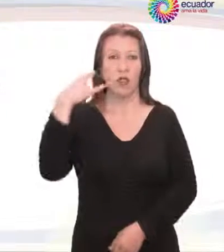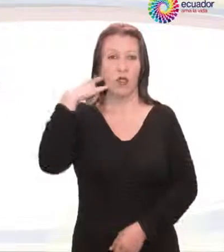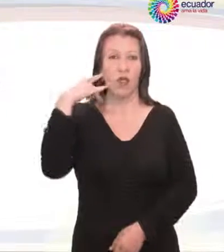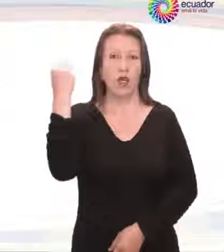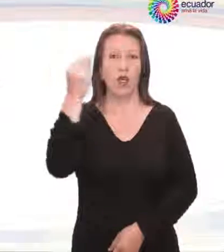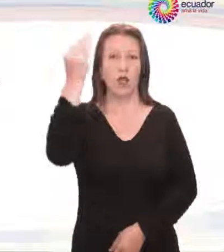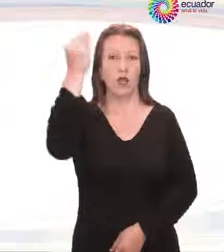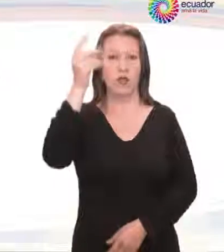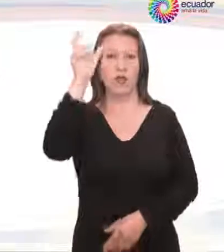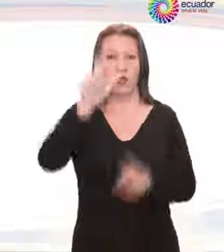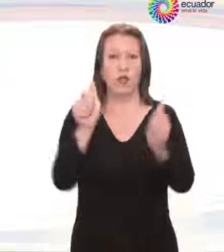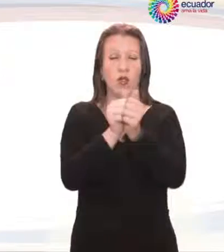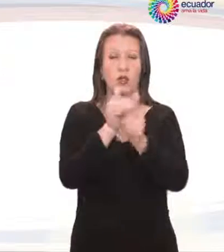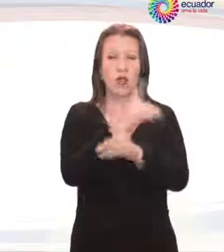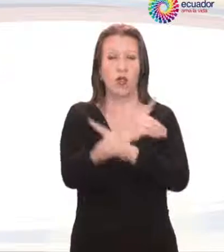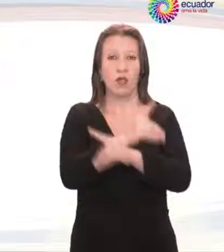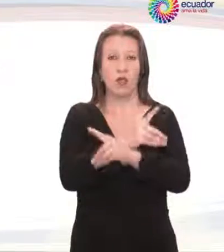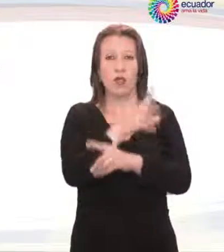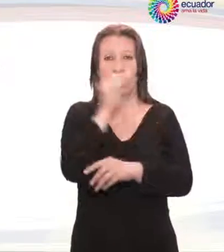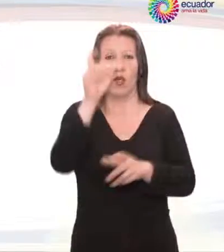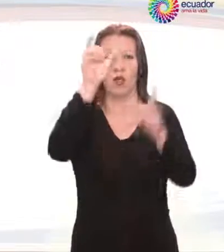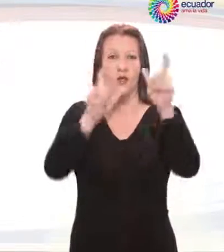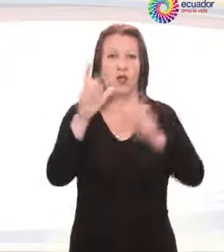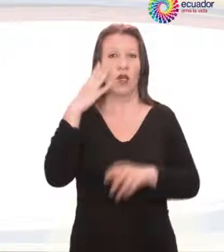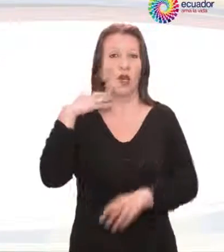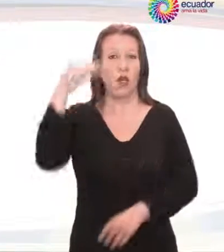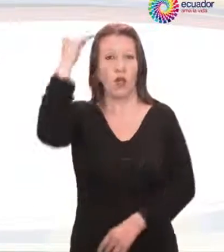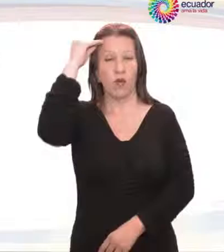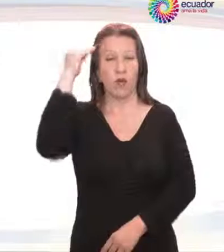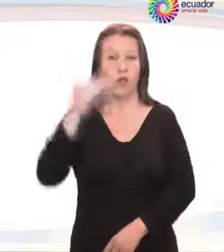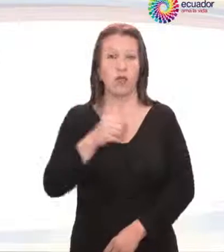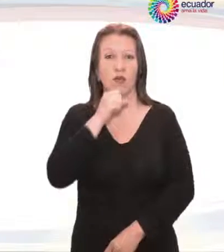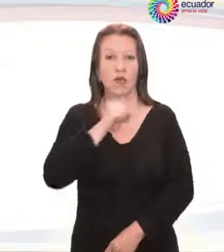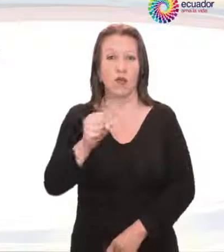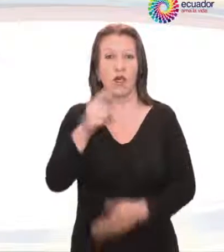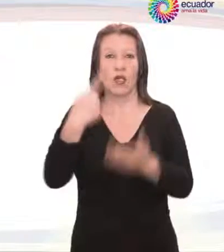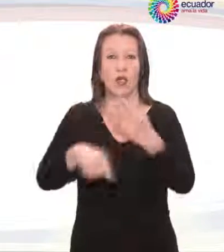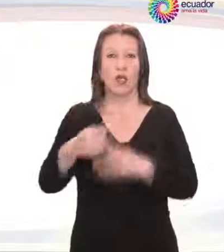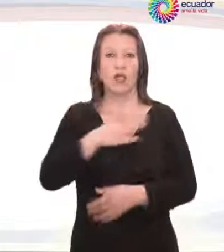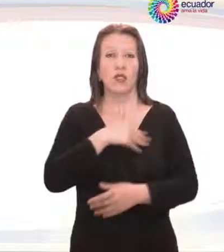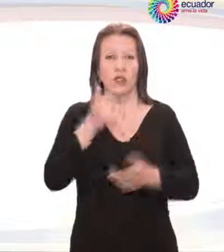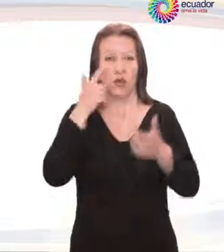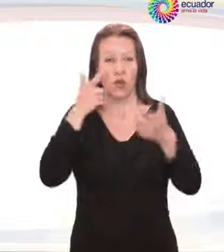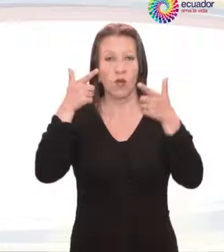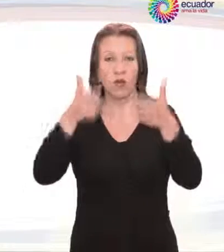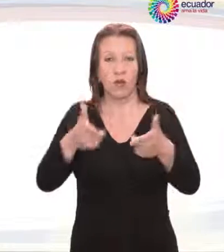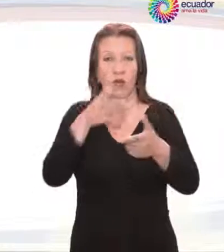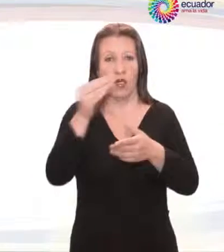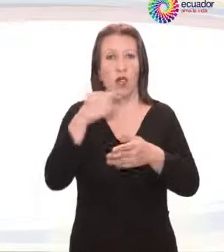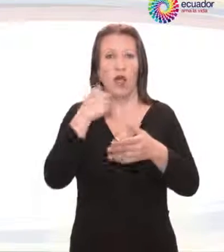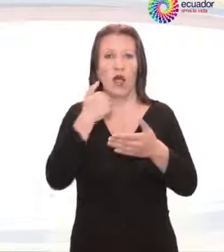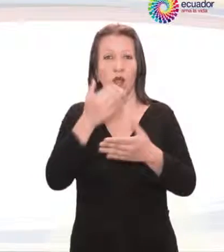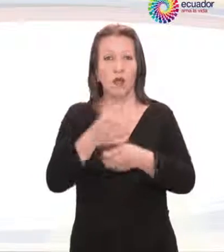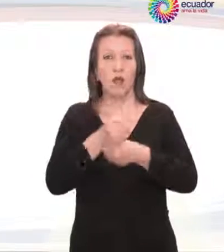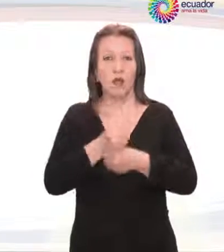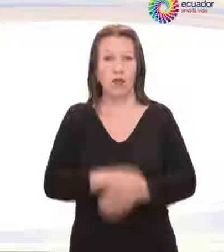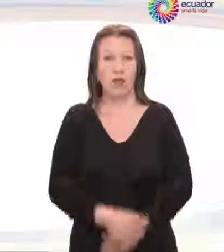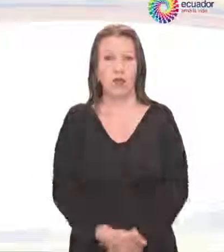adolescentes personas con discapacidad y personas adultas mayores que estén Bajo su cuidado y dependencia